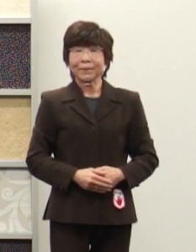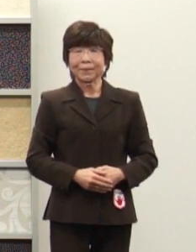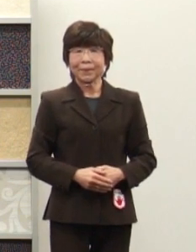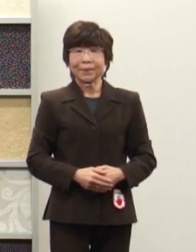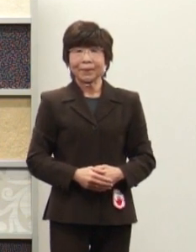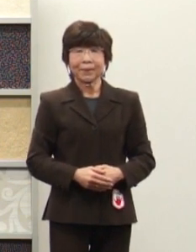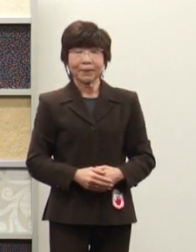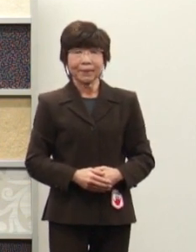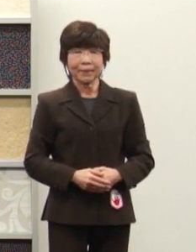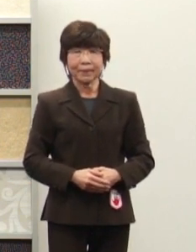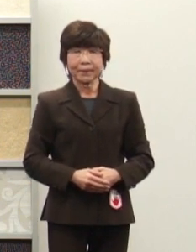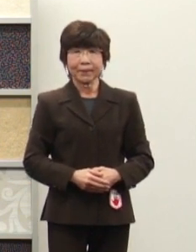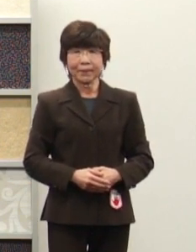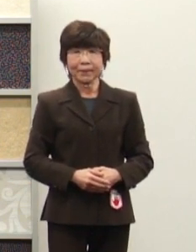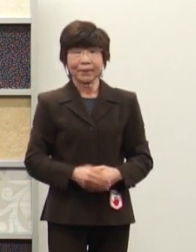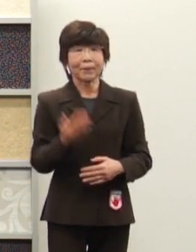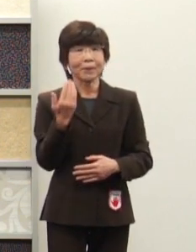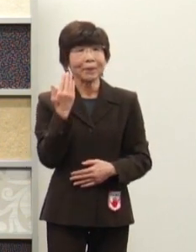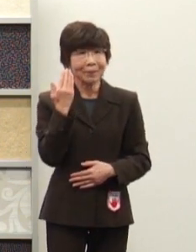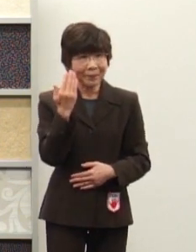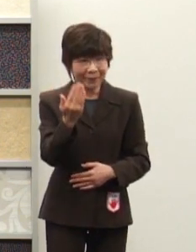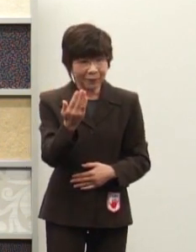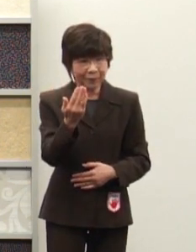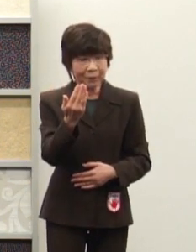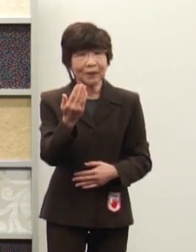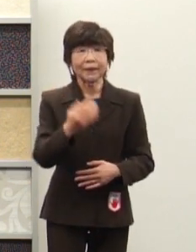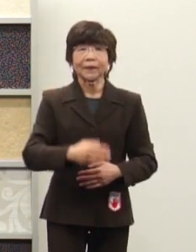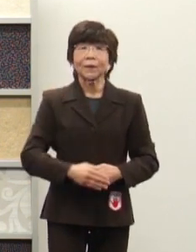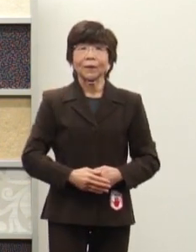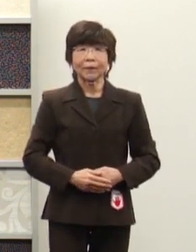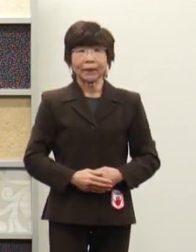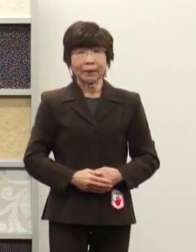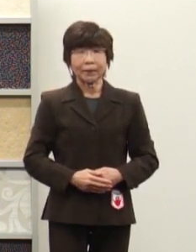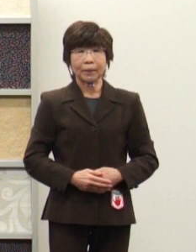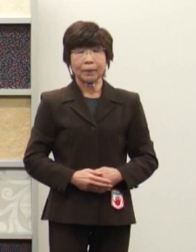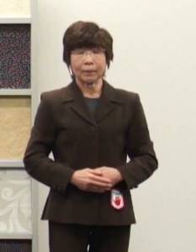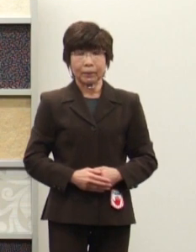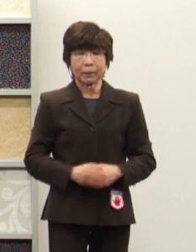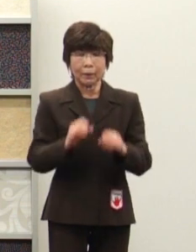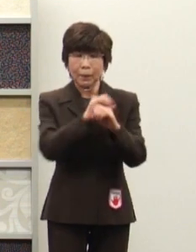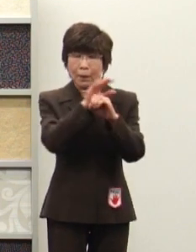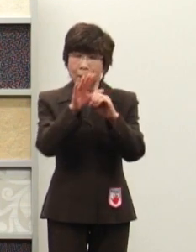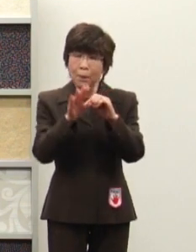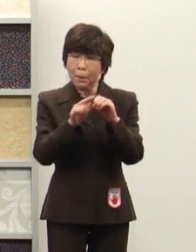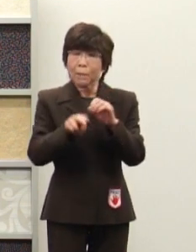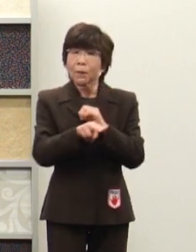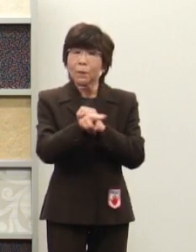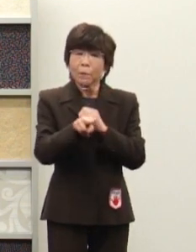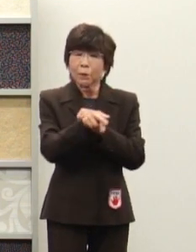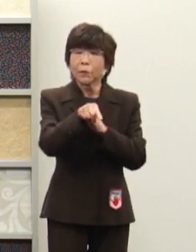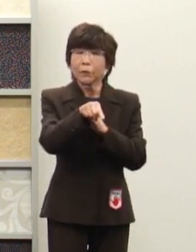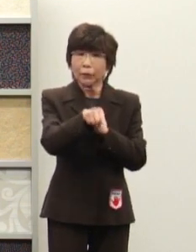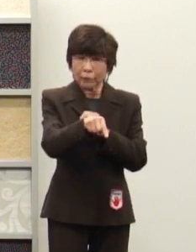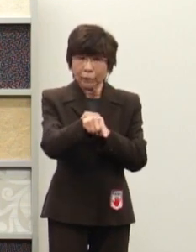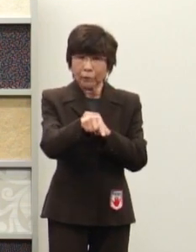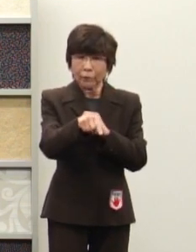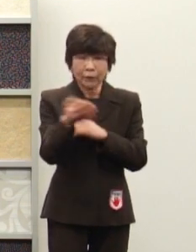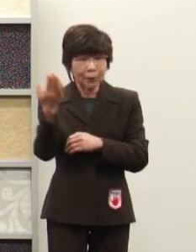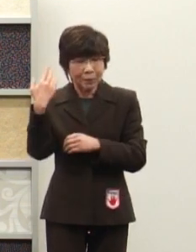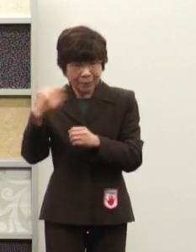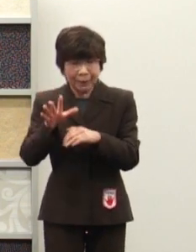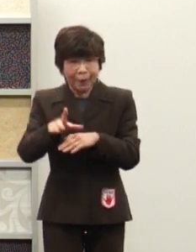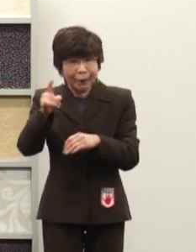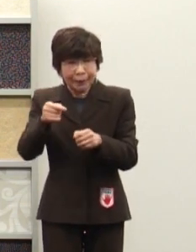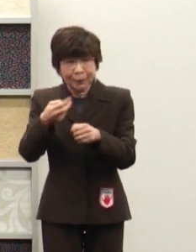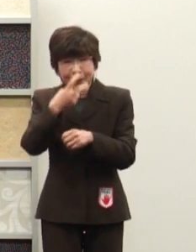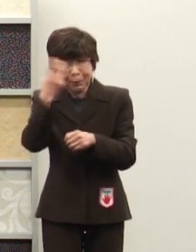はい、YBS さん。はい、 すいません、脱却 YBS の横地です。新型コロナにいます。県内で初確認されてからこの週末、あ